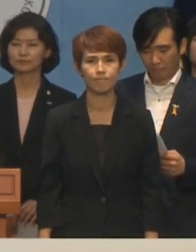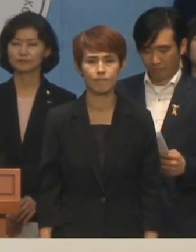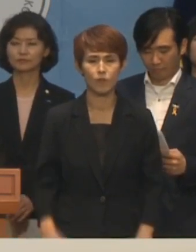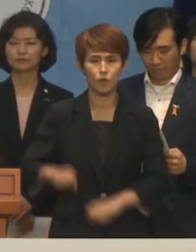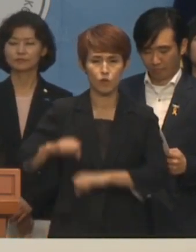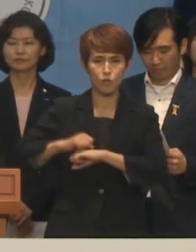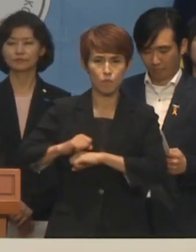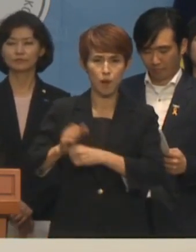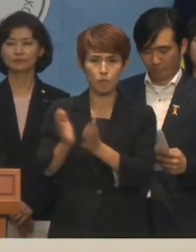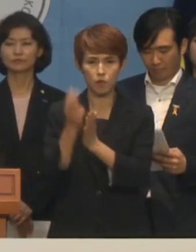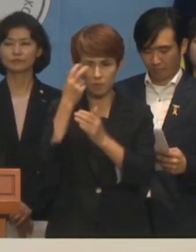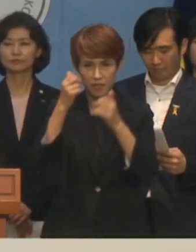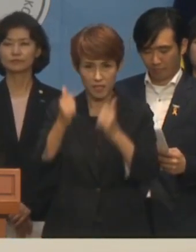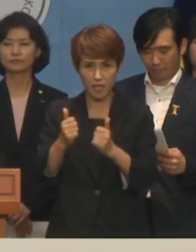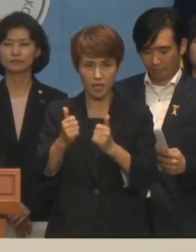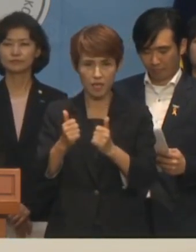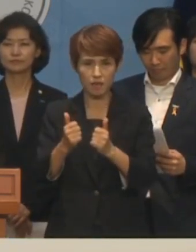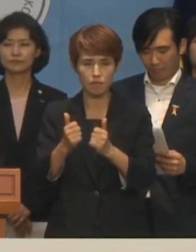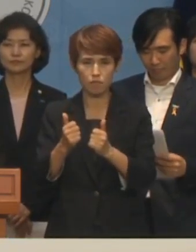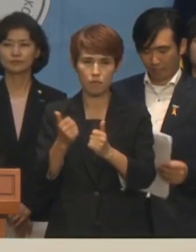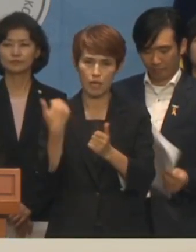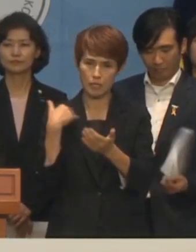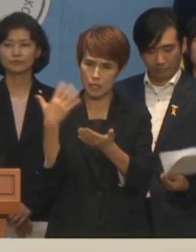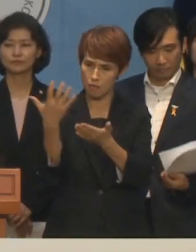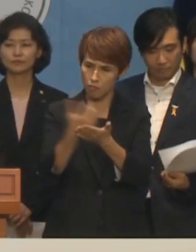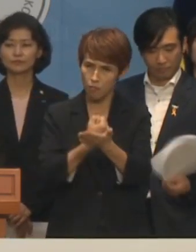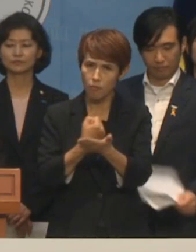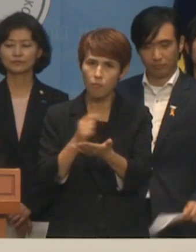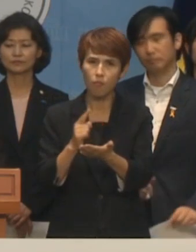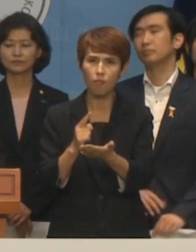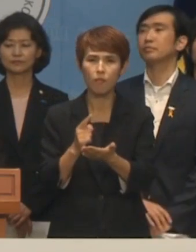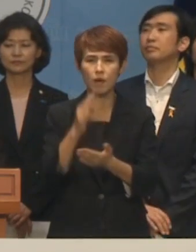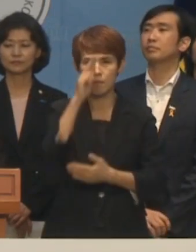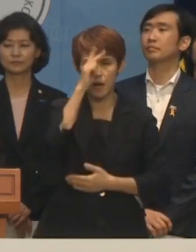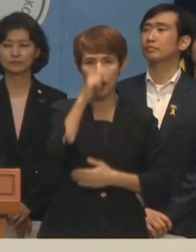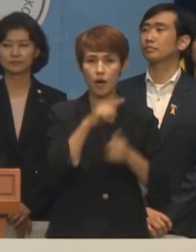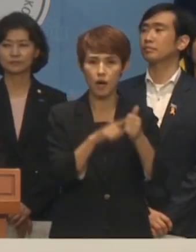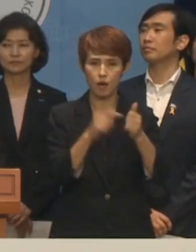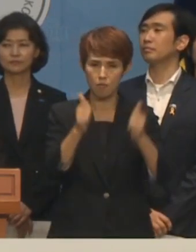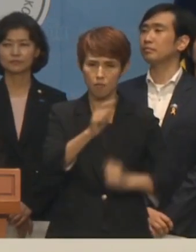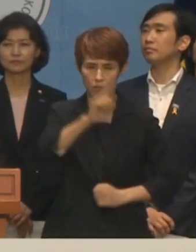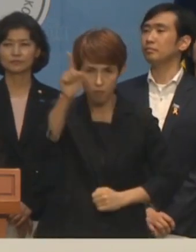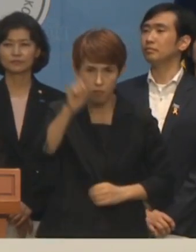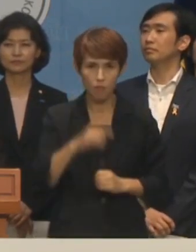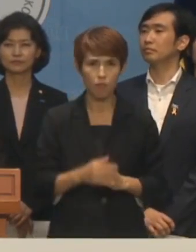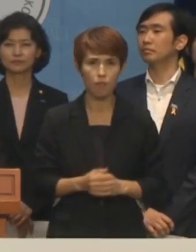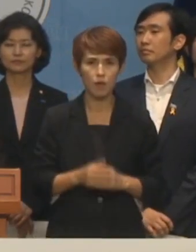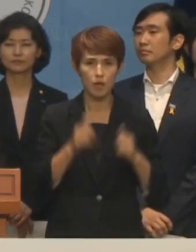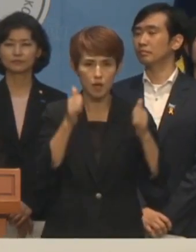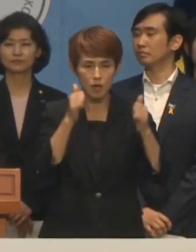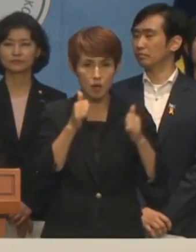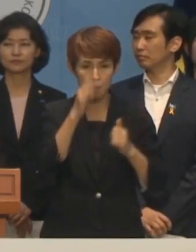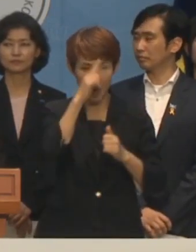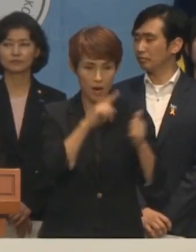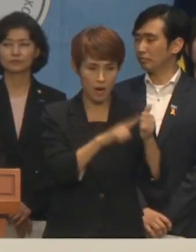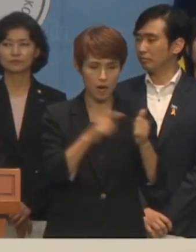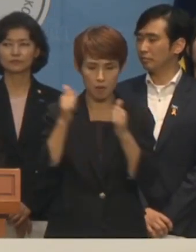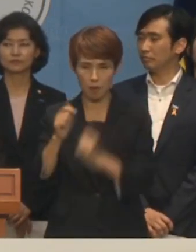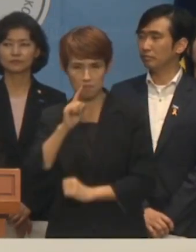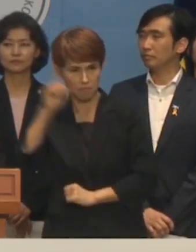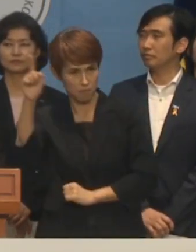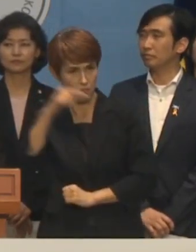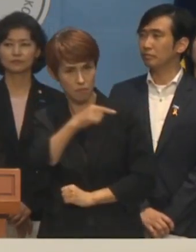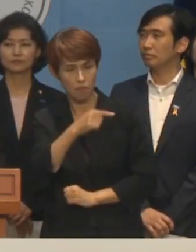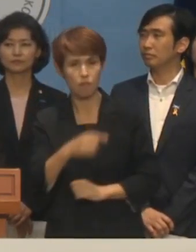국방부 검찰단의 사건 기록 무단 회수, 해병대 수사단장 박정훈 대령의 기소, 임성근 사단장만을 제외한 피의자 정리까지